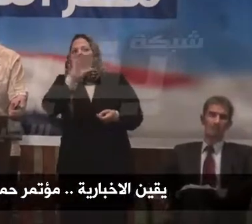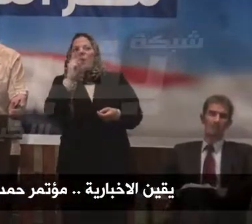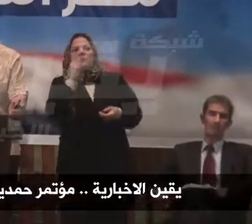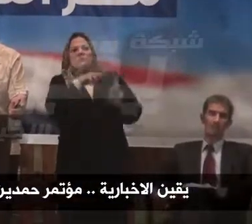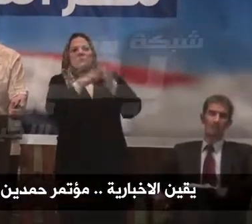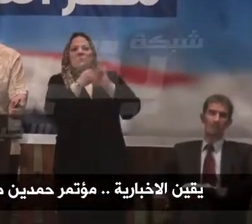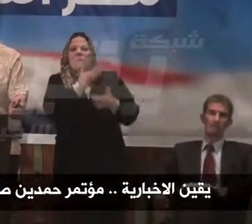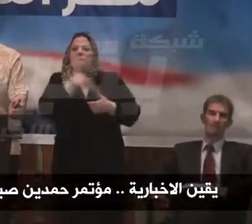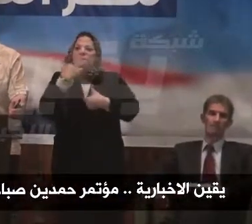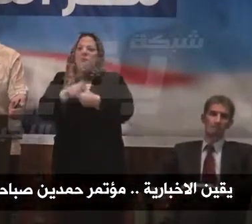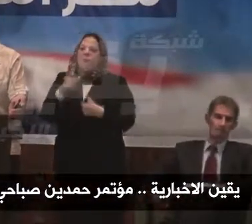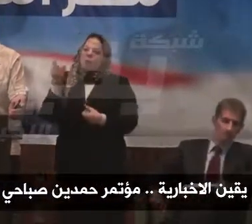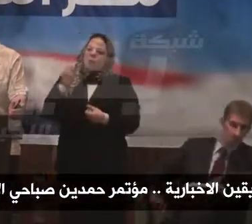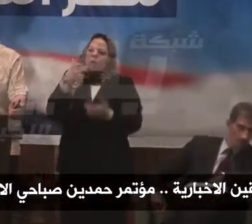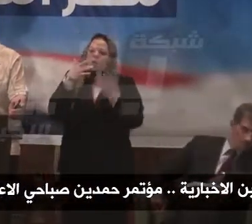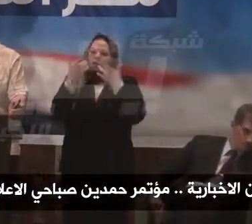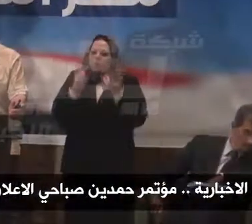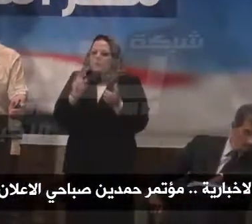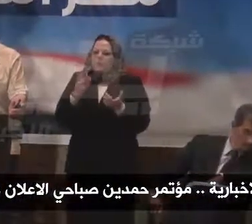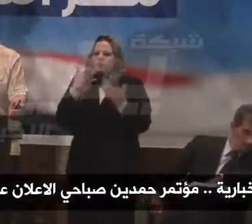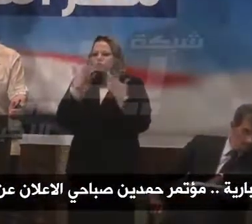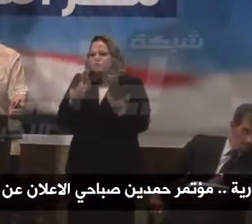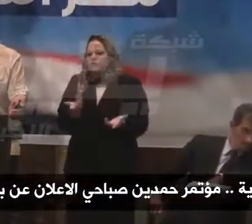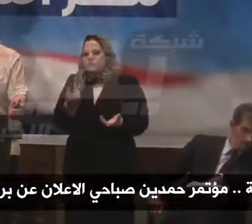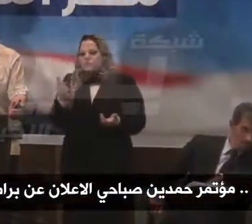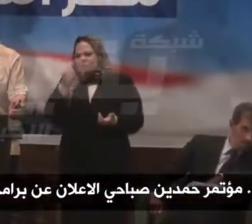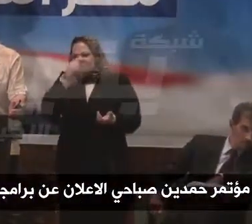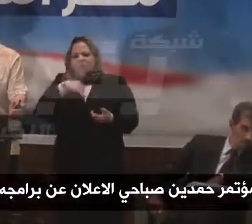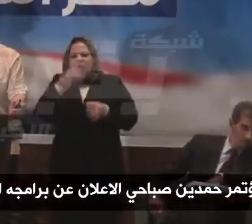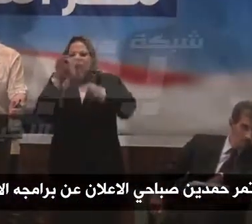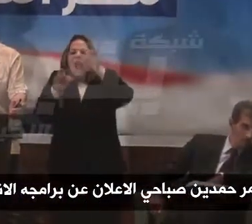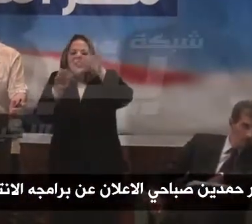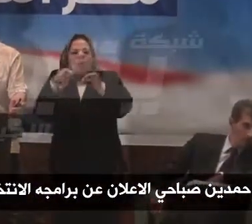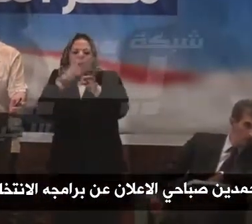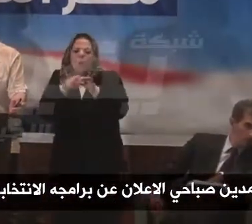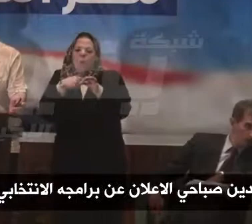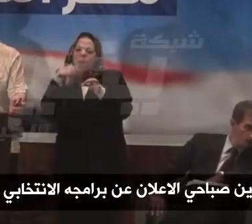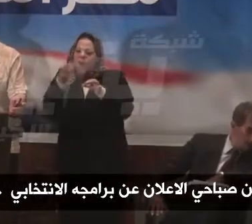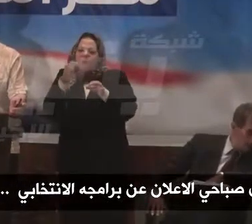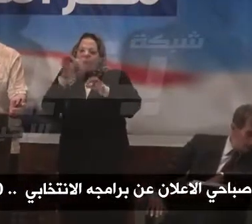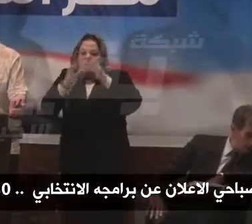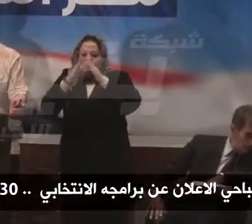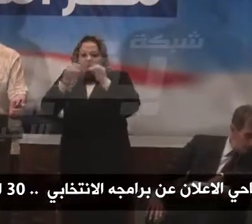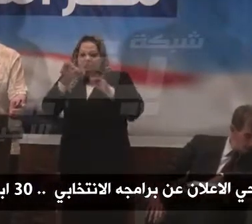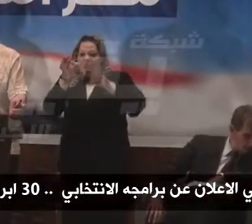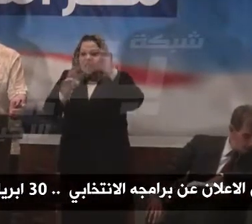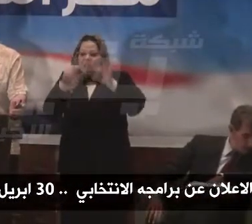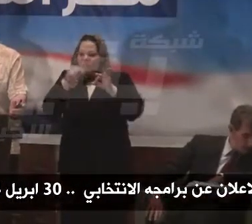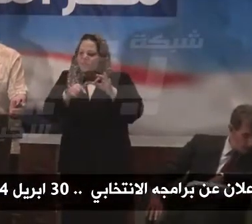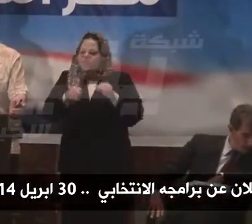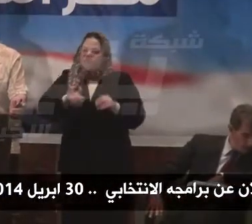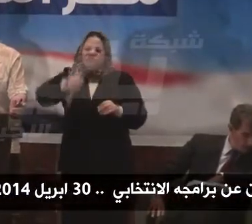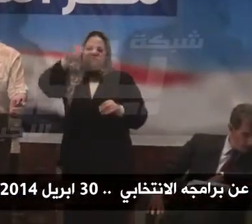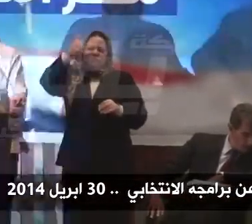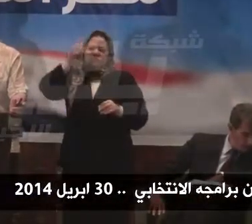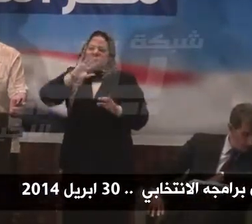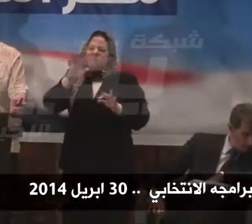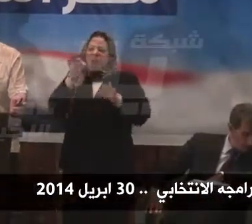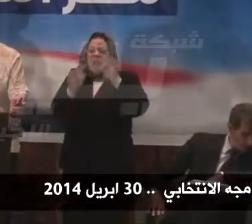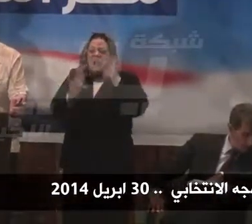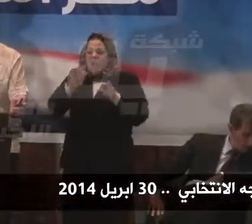الذين يحاكمونهم لا يريدون ان يقيموا العداله. عندما تكون هناك عداله